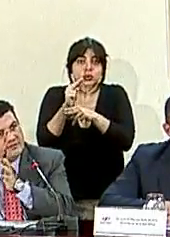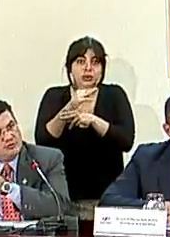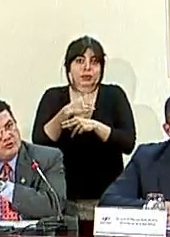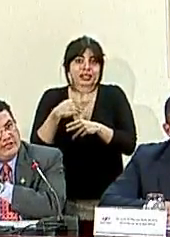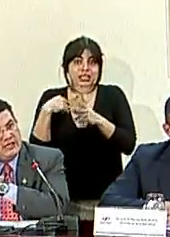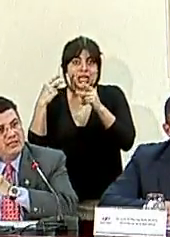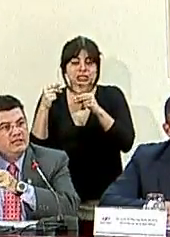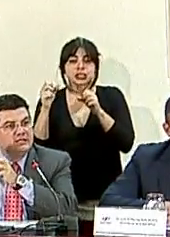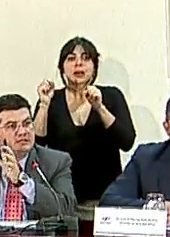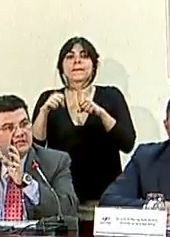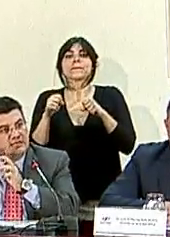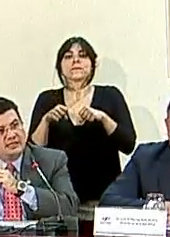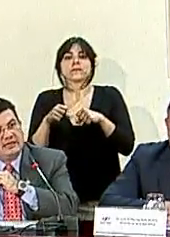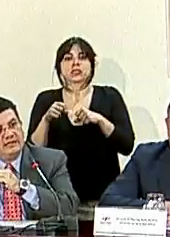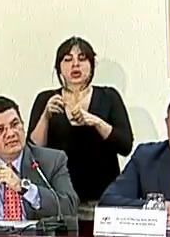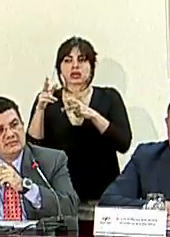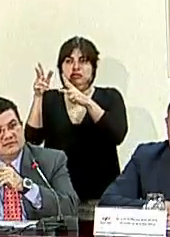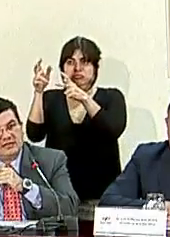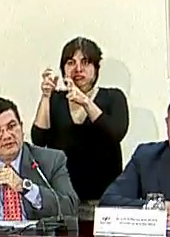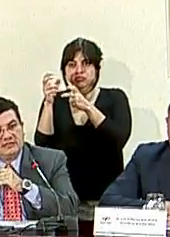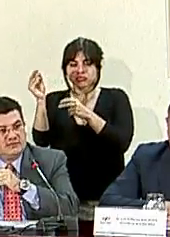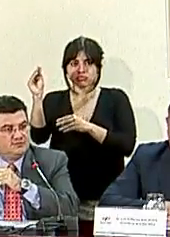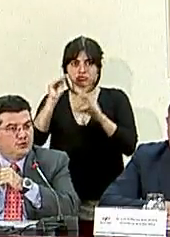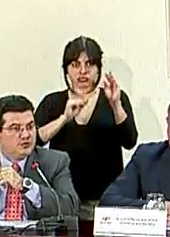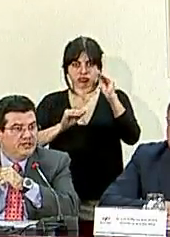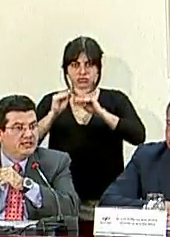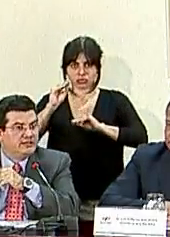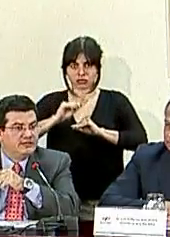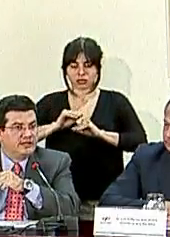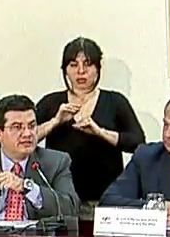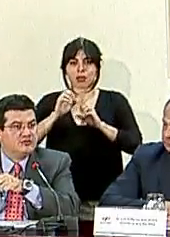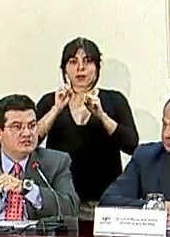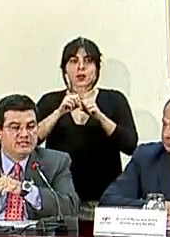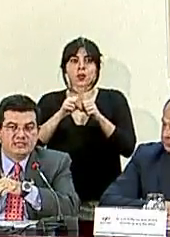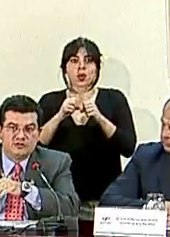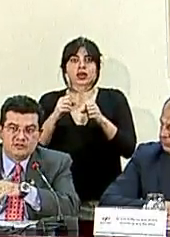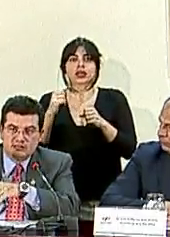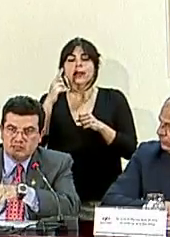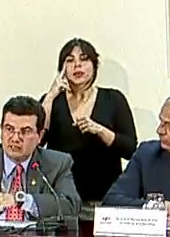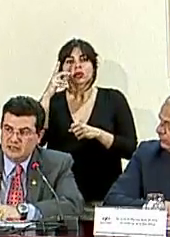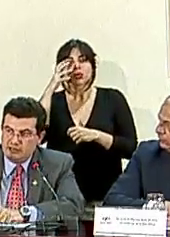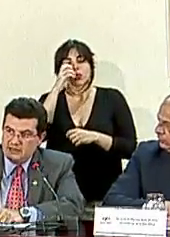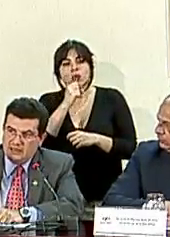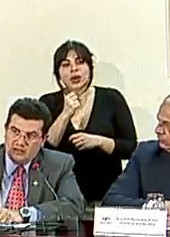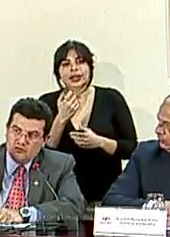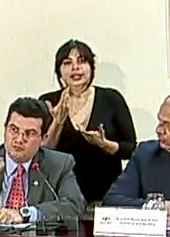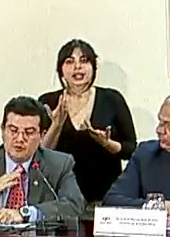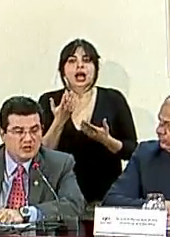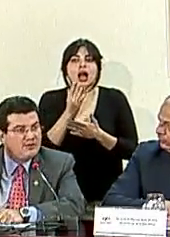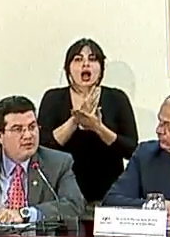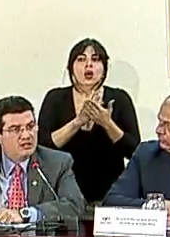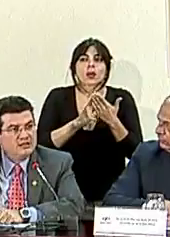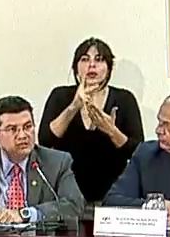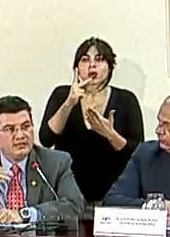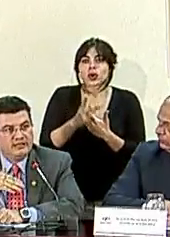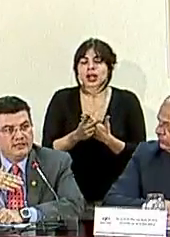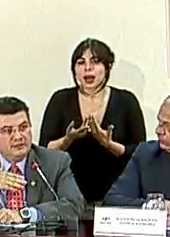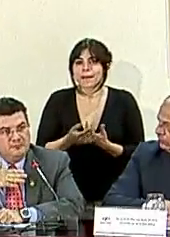de Hacienda podría trasladarlas, tal vez podrían entrar en consideraciones de algún